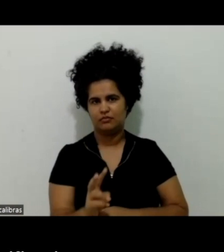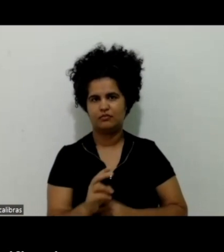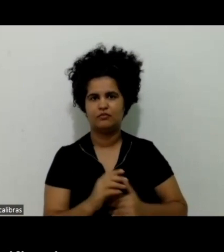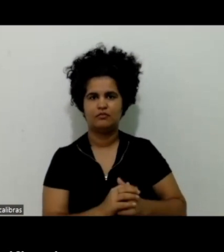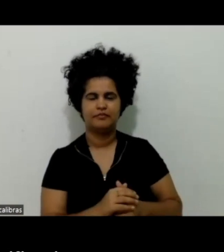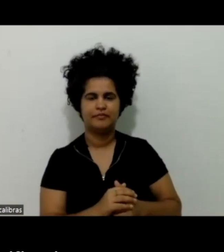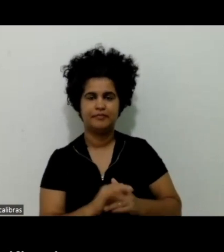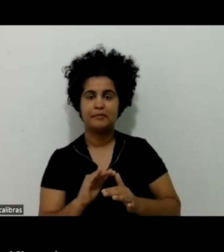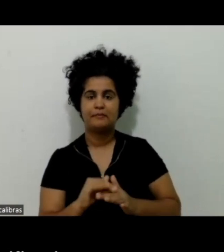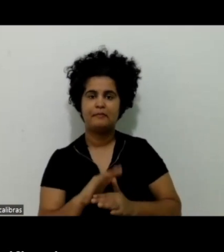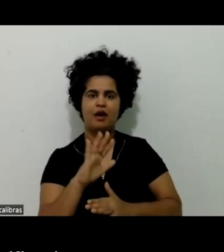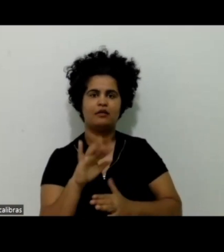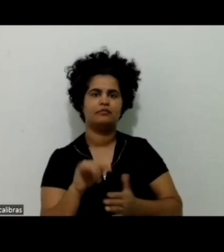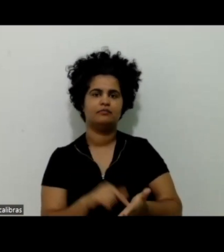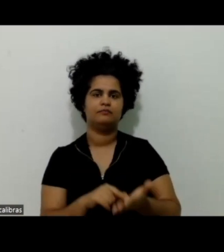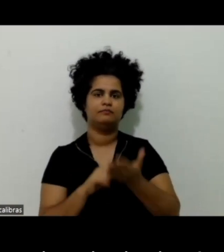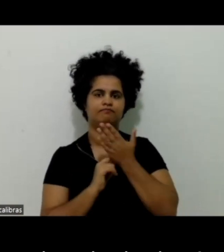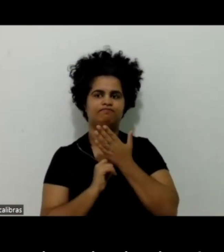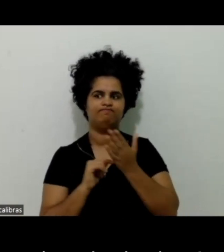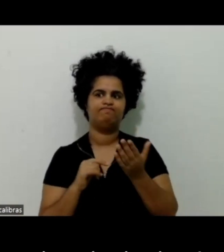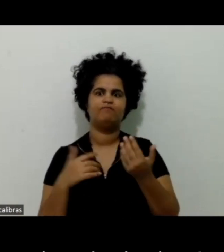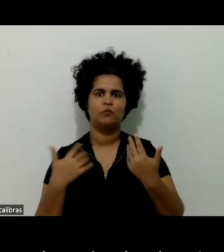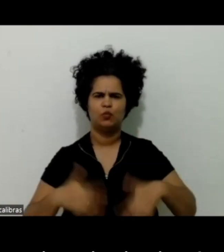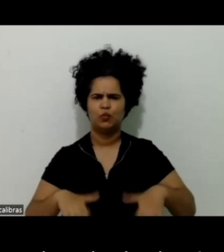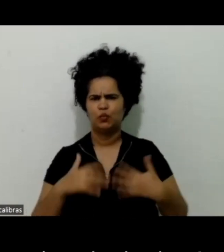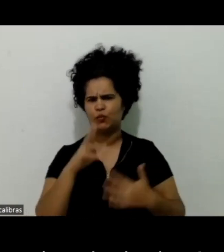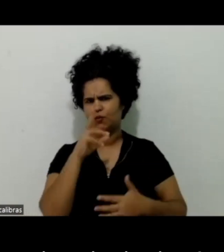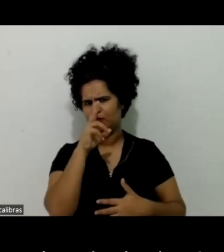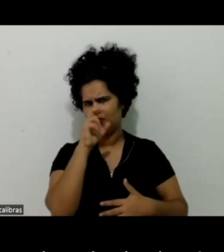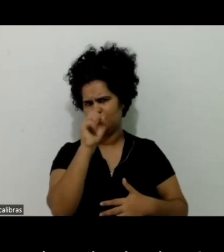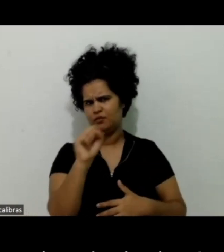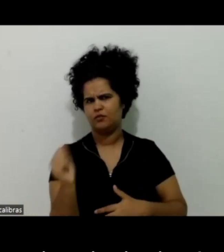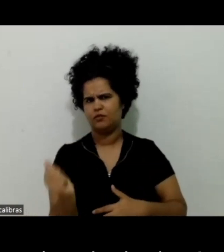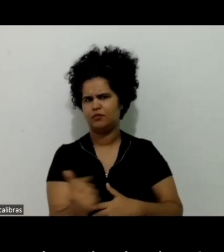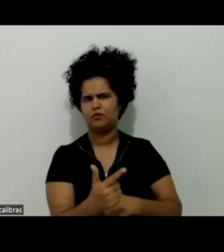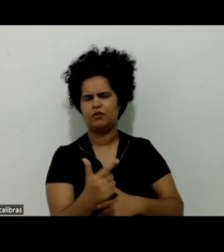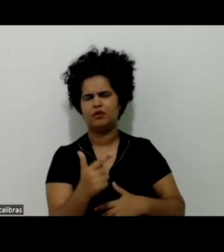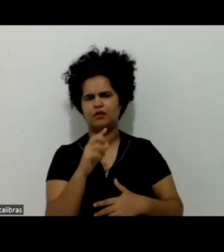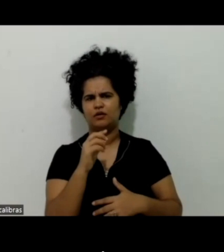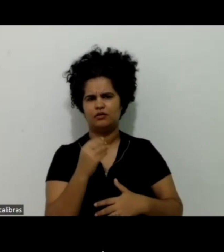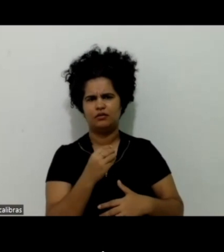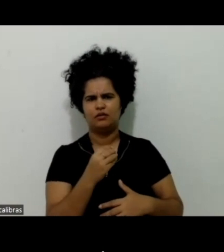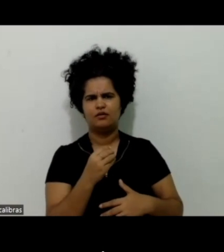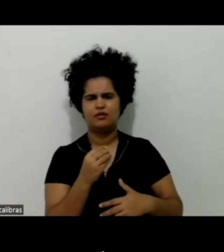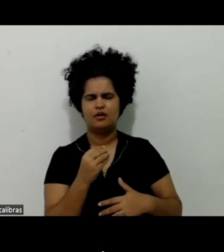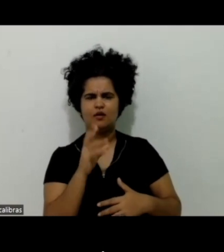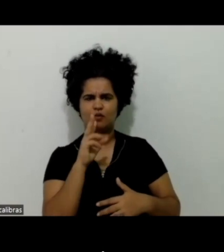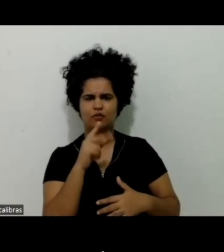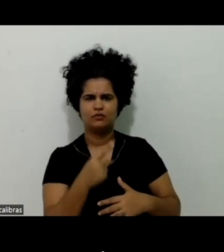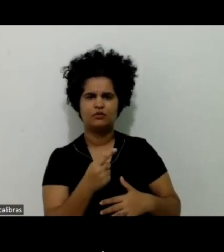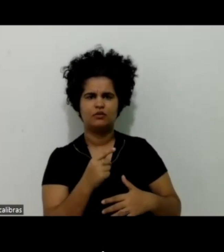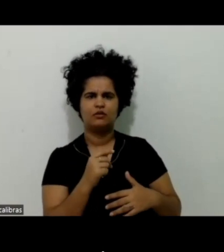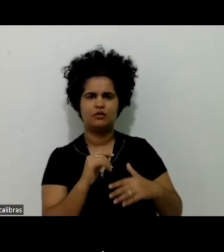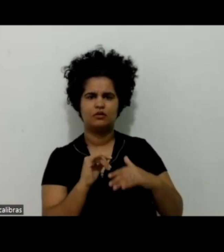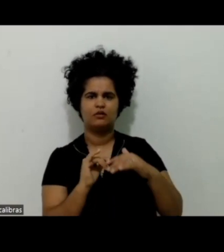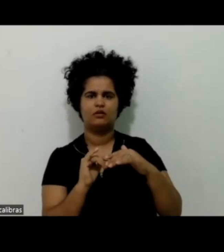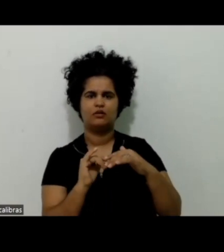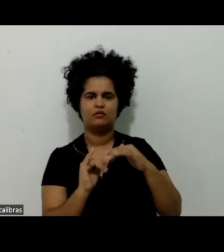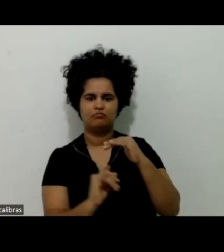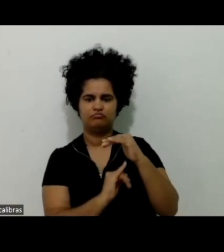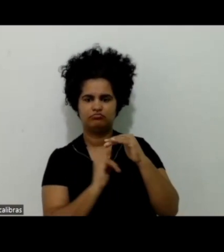mais significativo do que reconhecer a existência do racismo institucional. Está falando de profissionais que